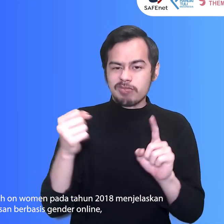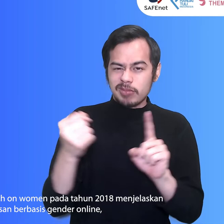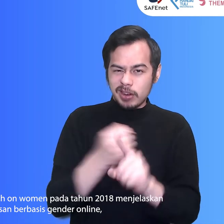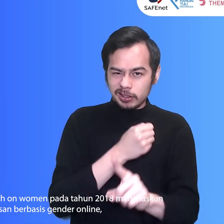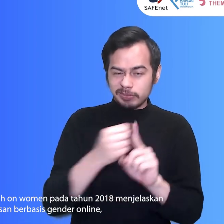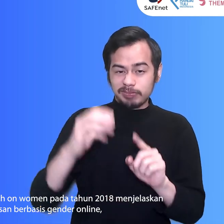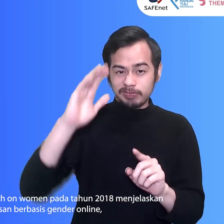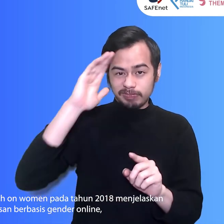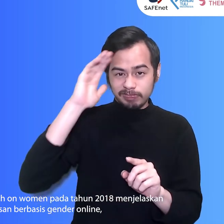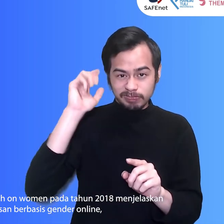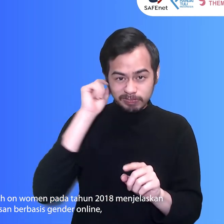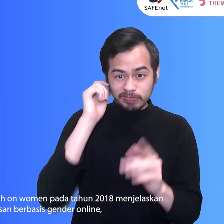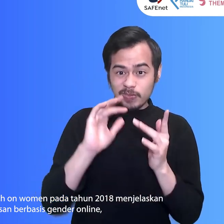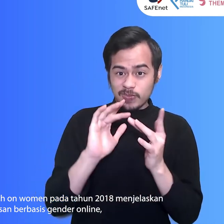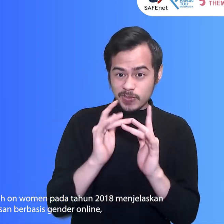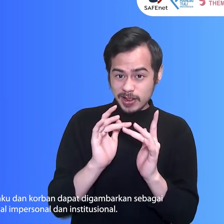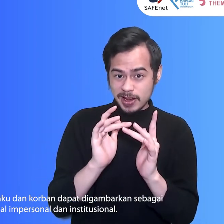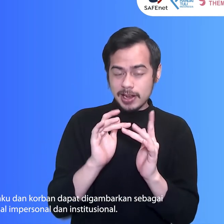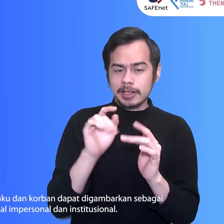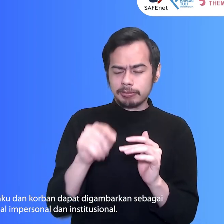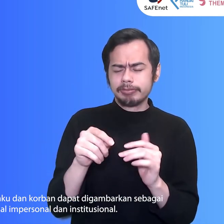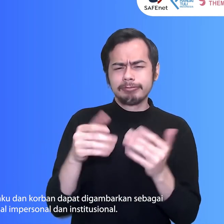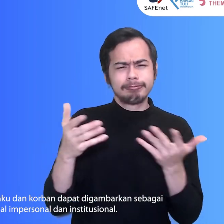impersonal dan institusional